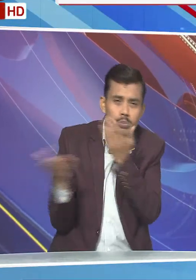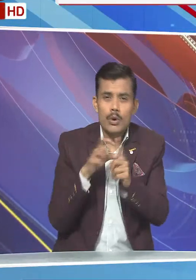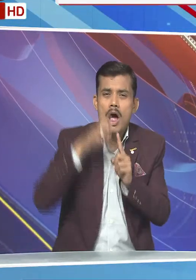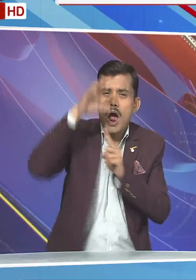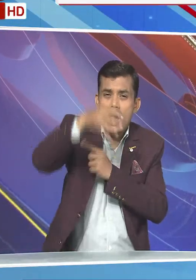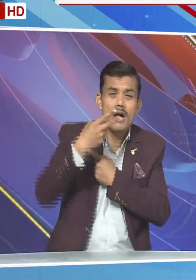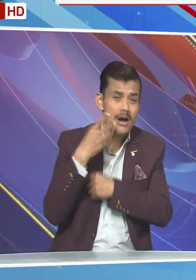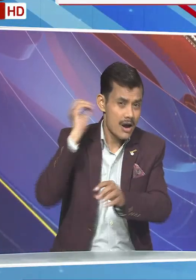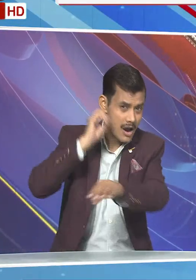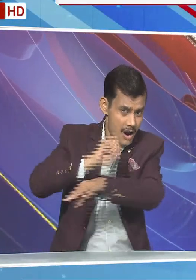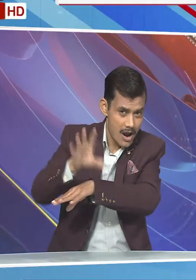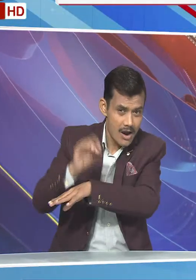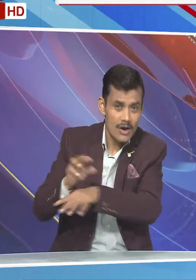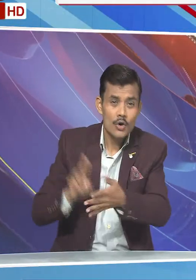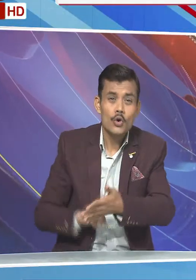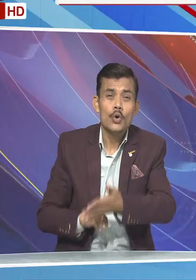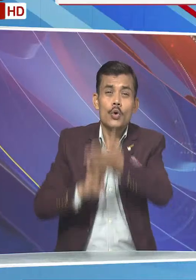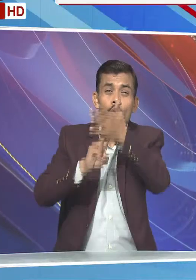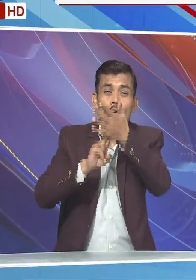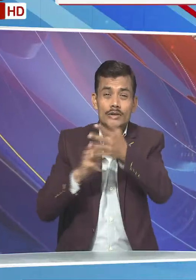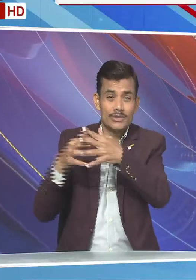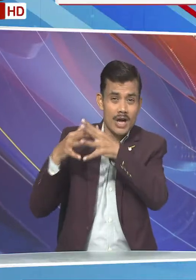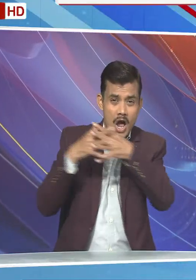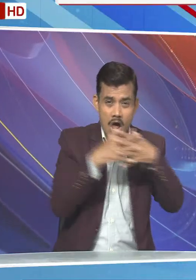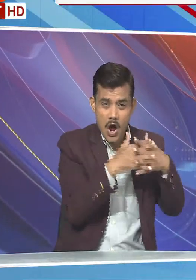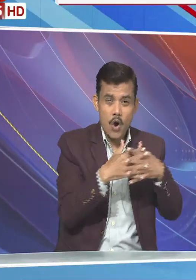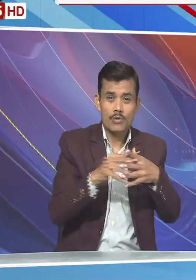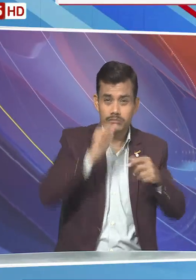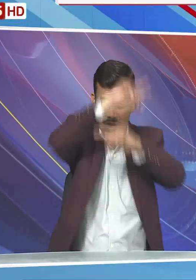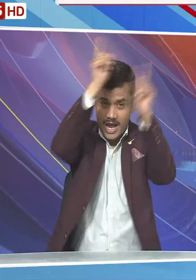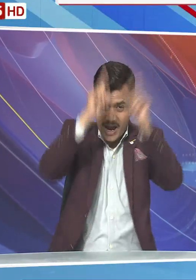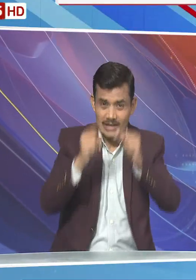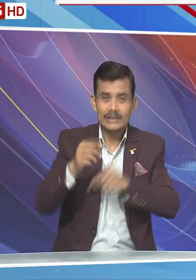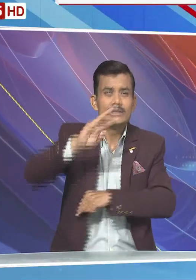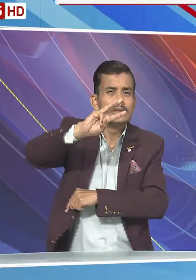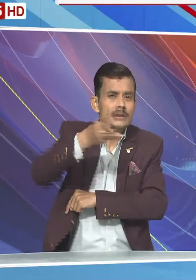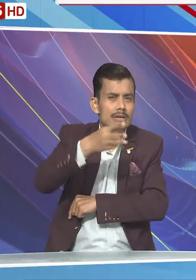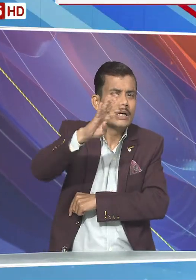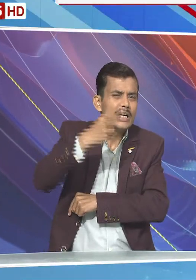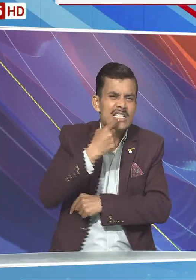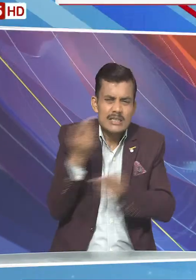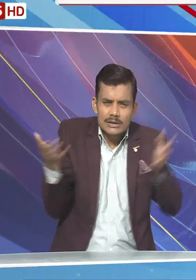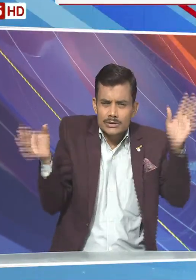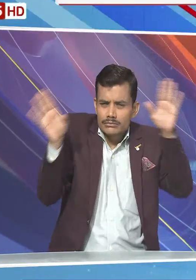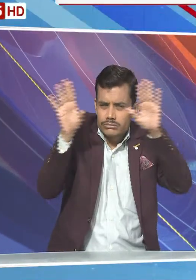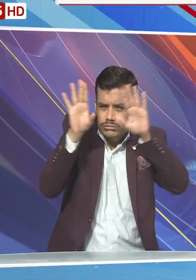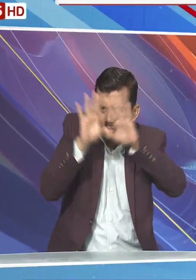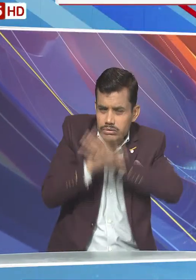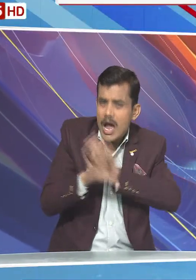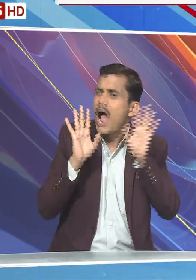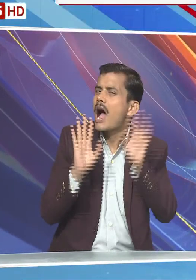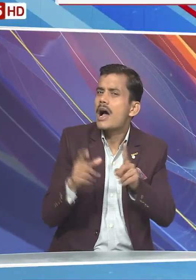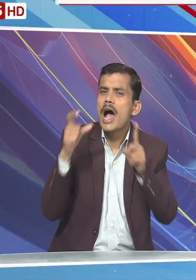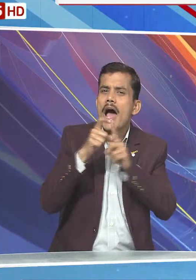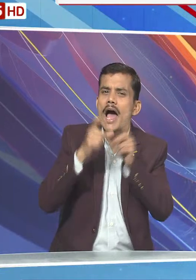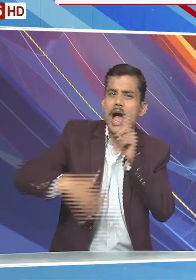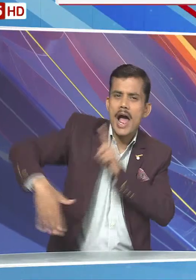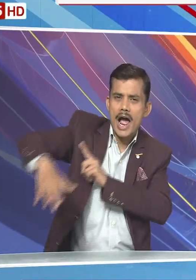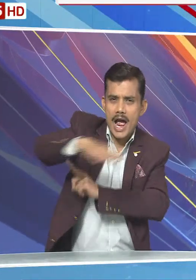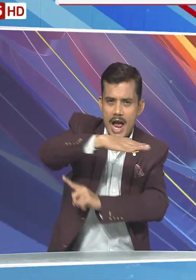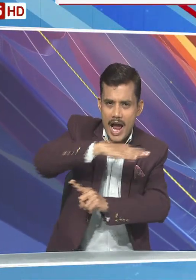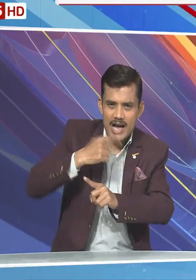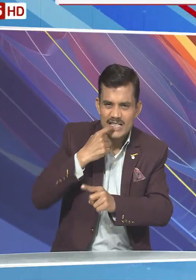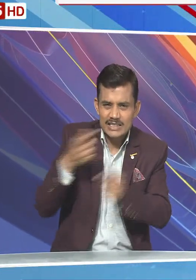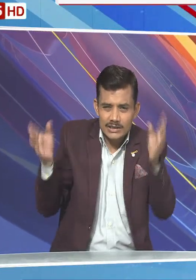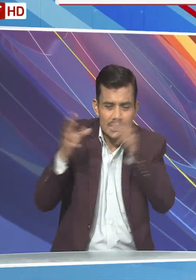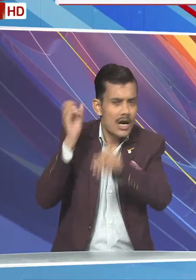उत्तर पश्चिम भारत में घने कोहरे की स्थिति अगले 3 से 4 दिनों तक बनी रहेगी। दिल्ली एयरपोर्ट ने यात्रियों के लिए कोहरे का